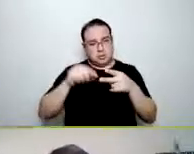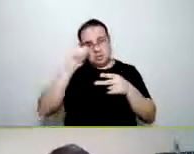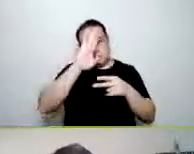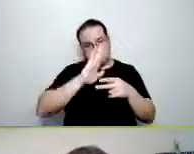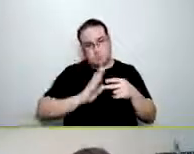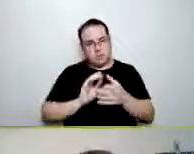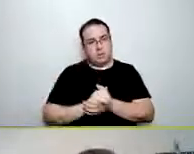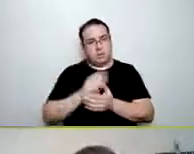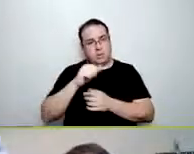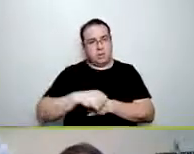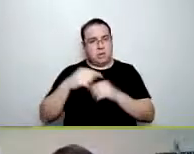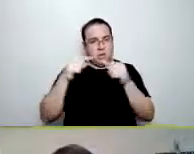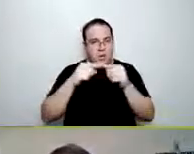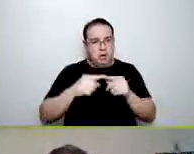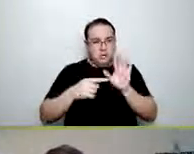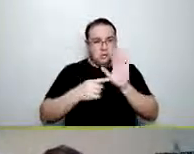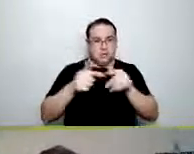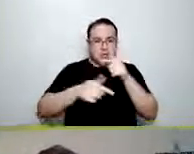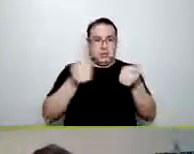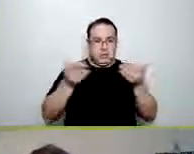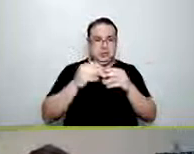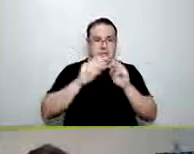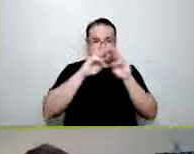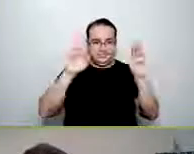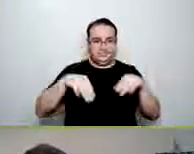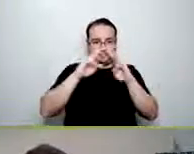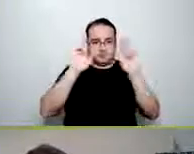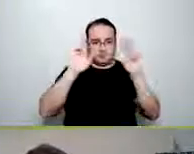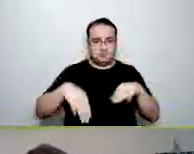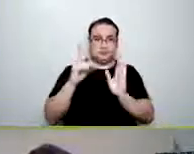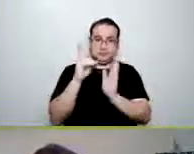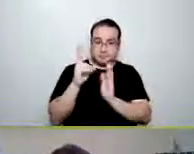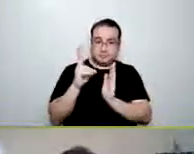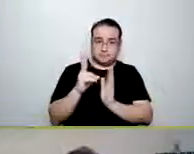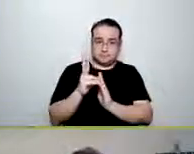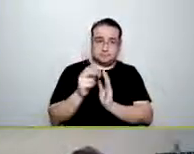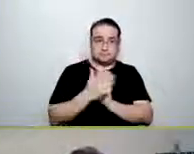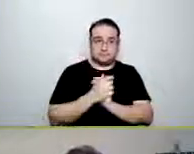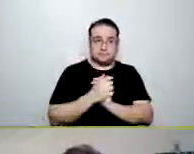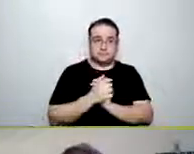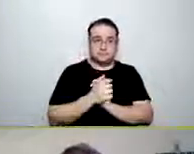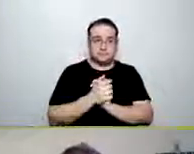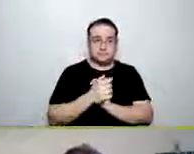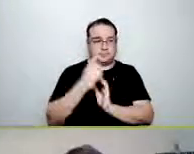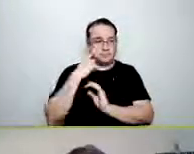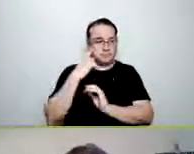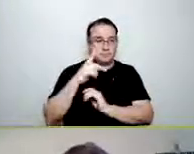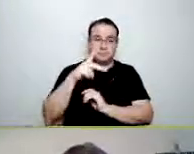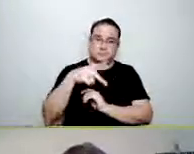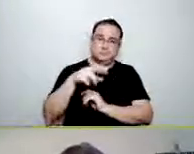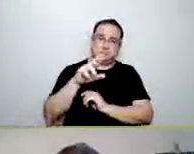um no Museu Geude, onde eu estou trabalhando aqui, e um no Museu do Índio, né, que é do PRODOC, do programa